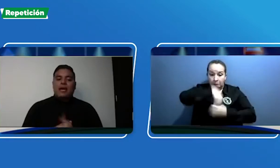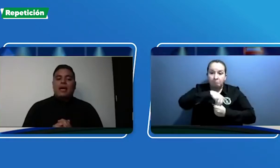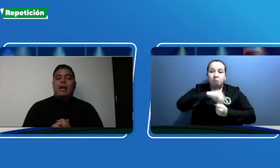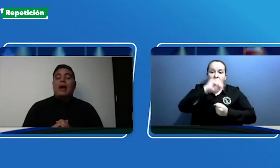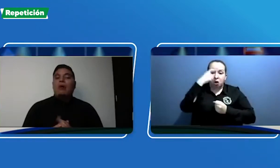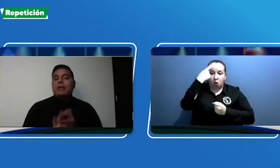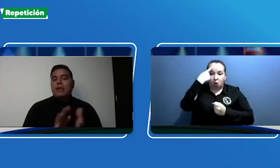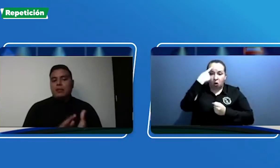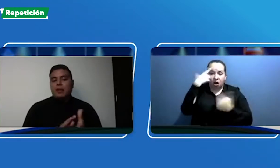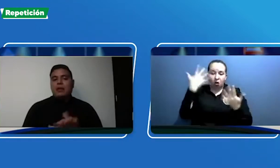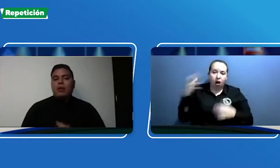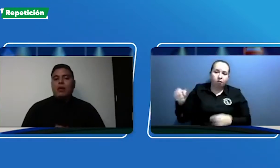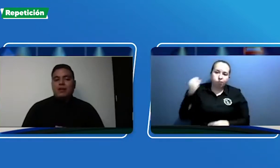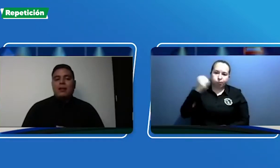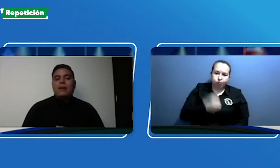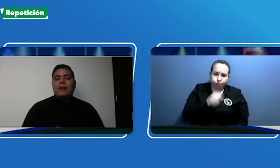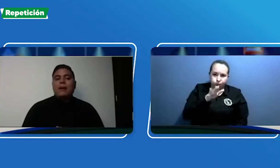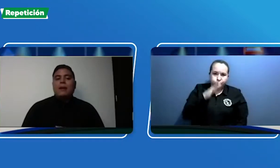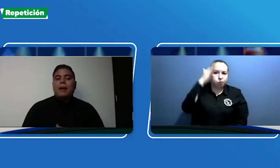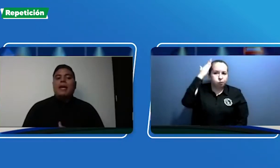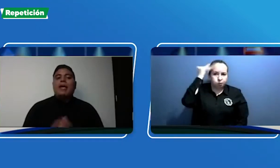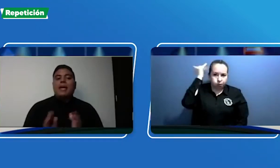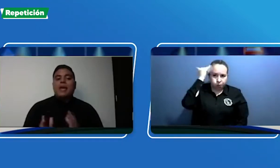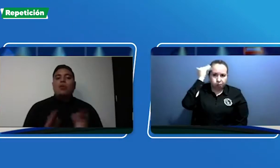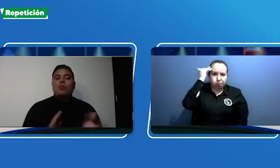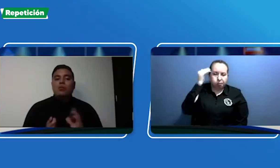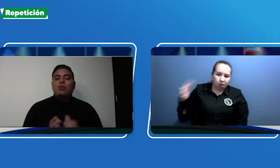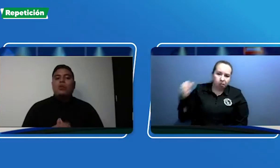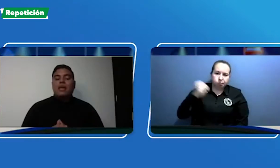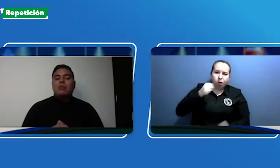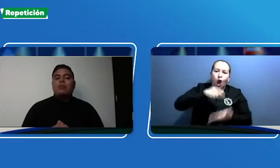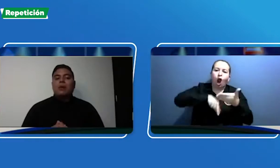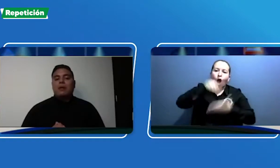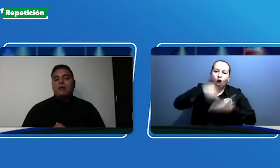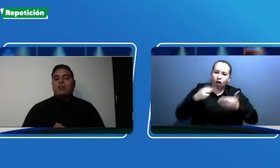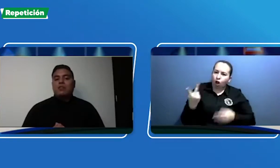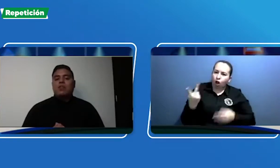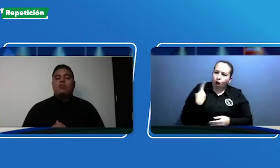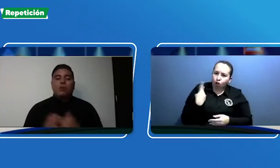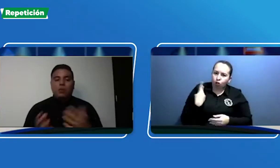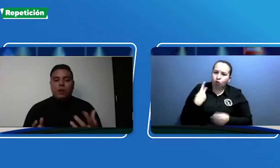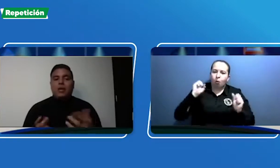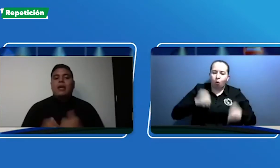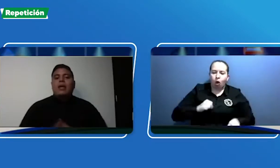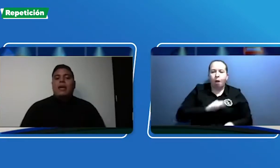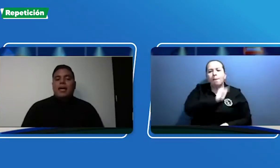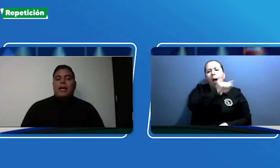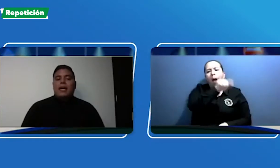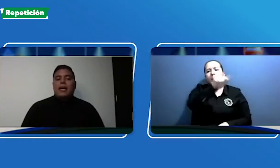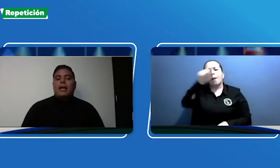contratar a Juan David Loaiza para que en conjunto diéramos capacitaciones sobre